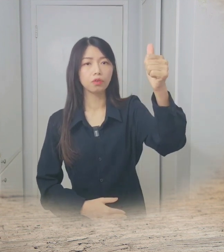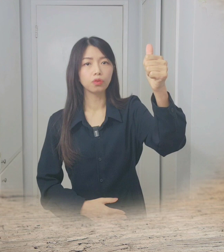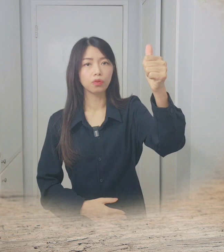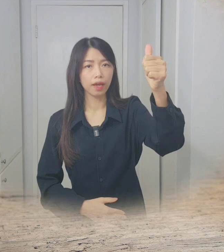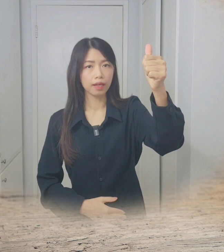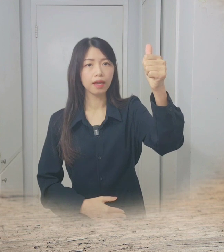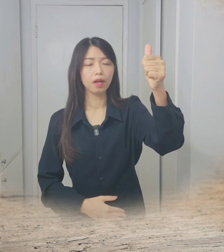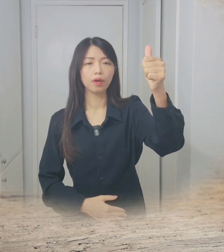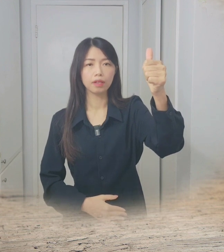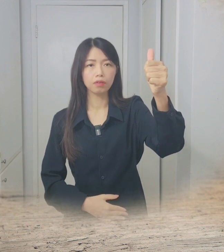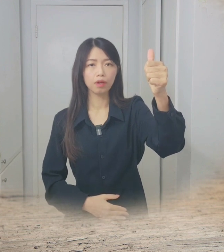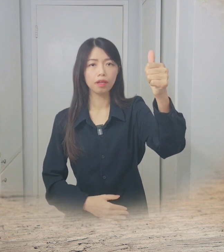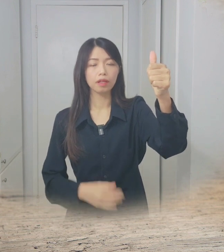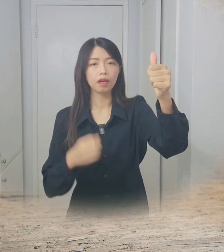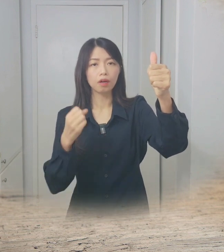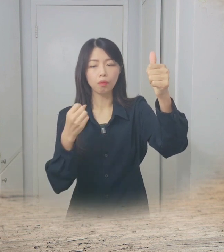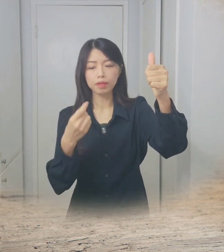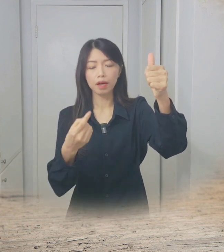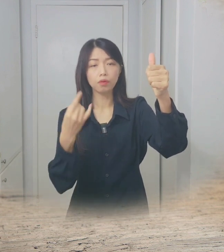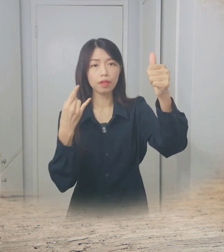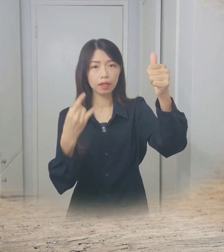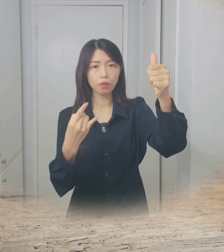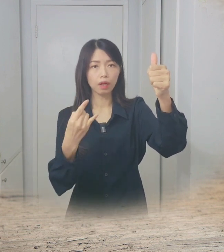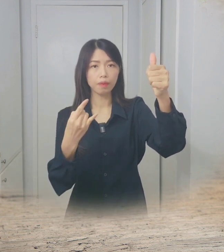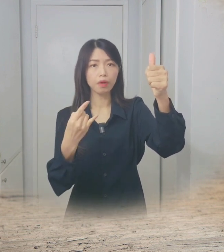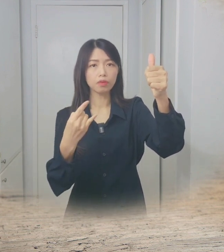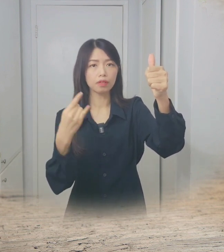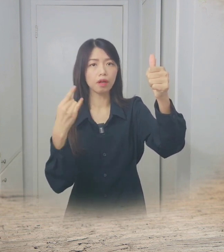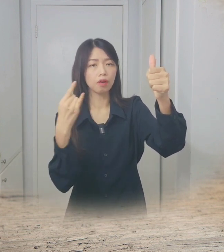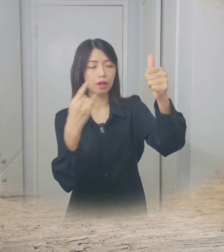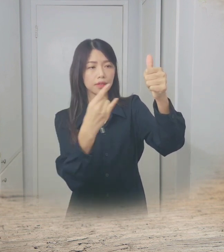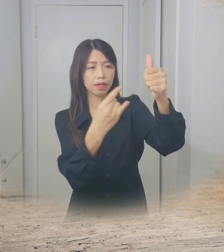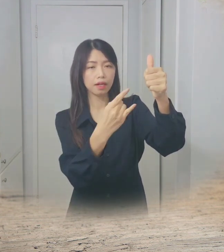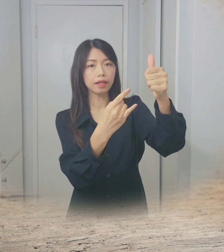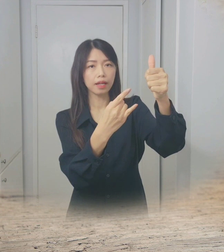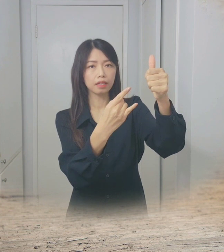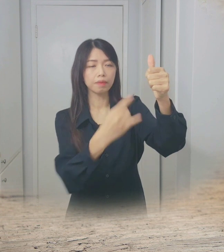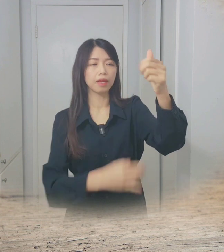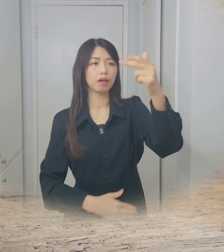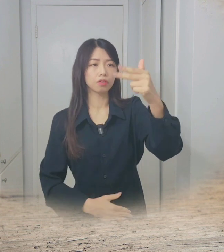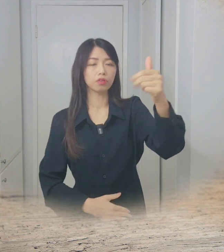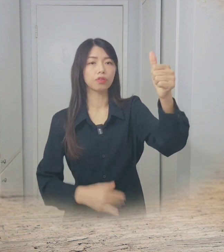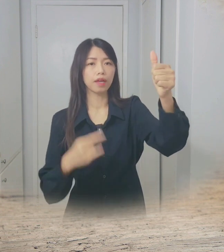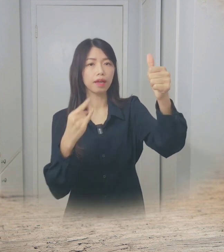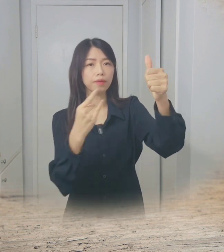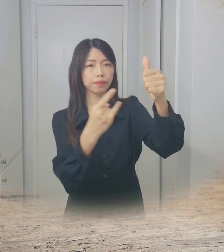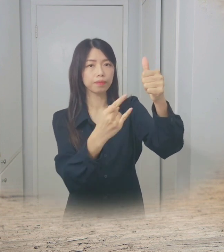누구누구에게 라고 한 때의 수어는 검지하고 새끼손가락만 펴주셔서 그 대상을 가리키시면 돼요.